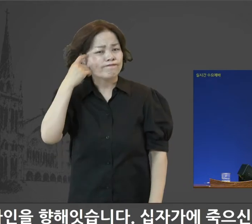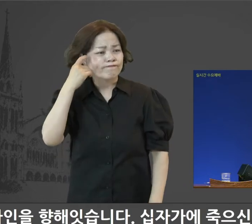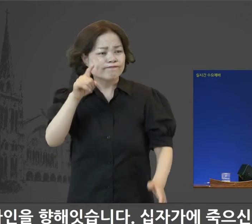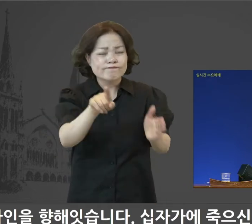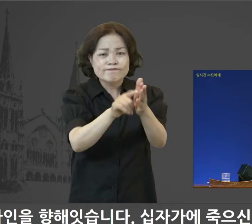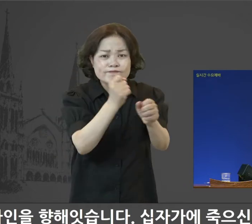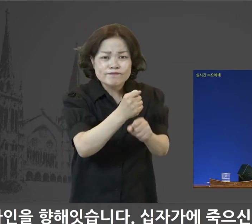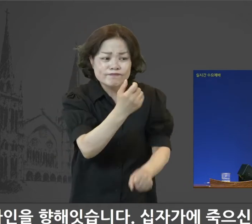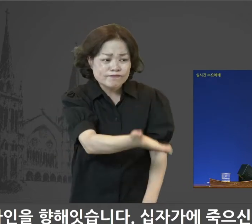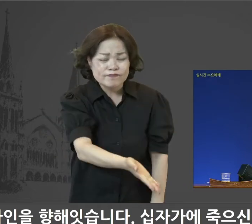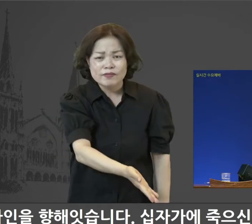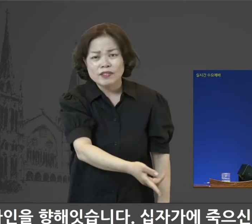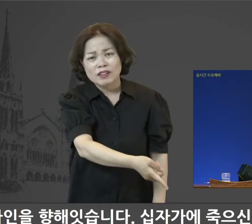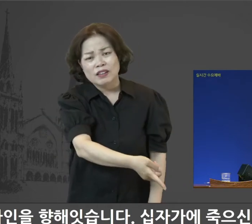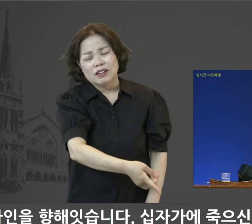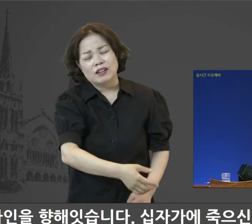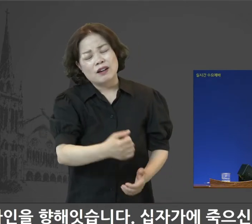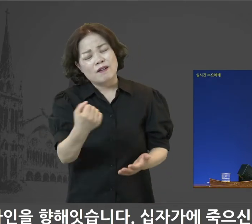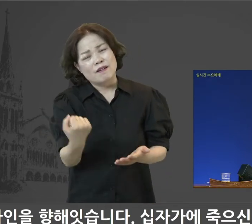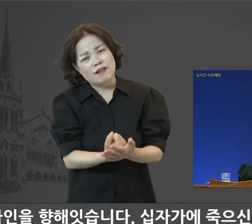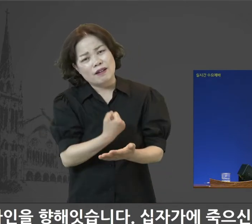의지하느냐. 안타까운 것이죠.